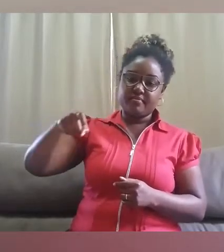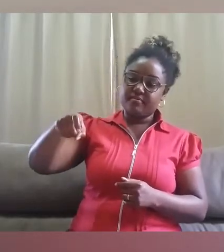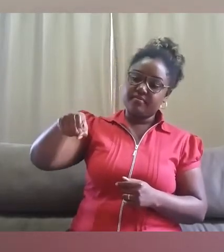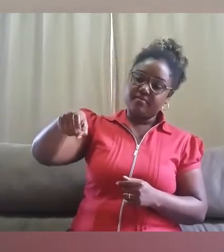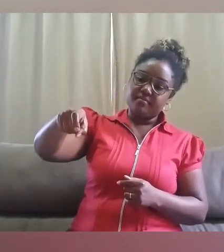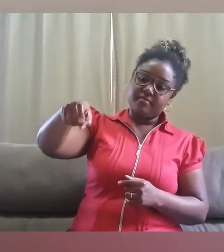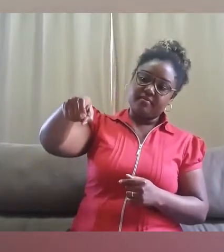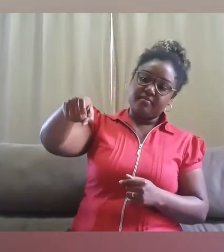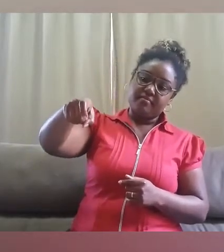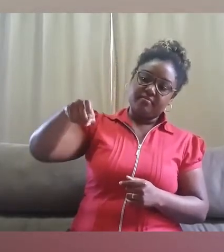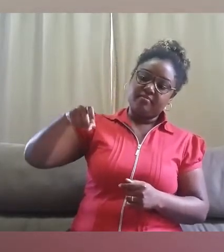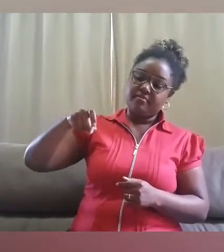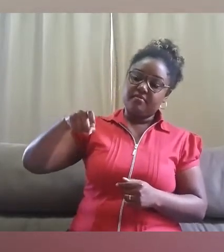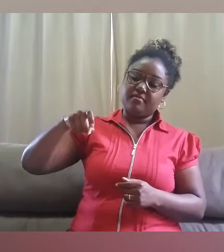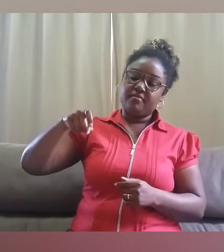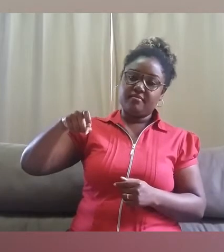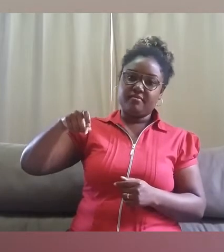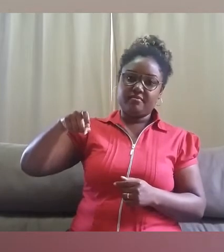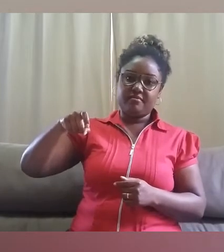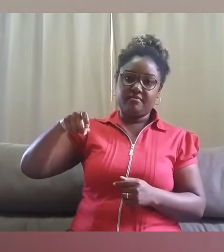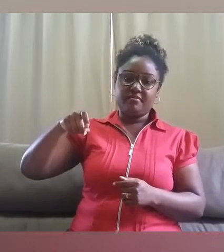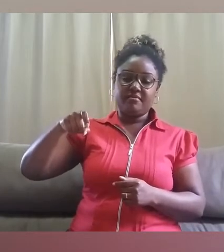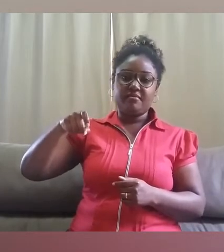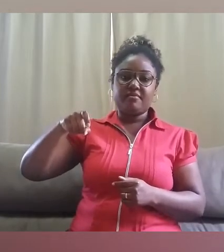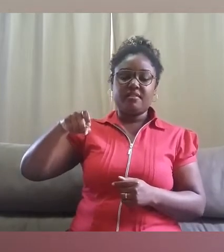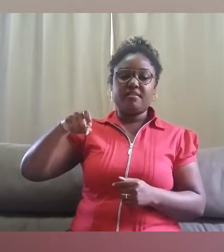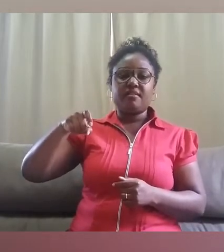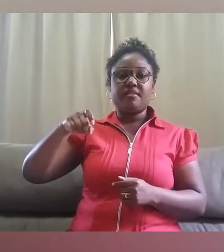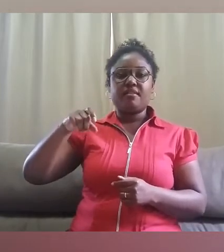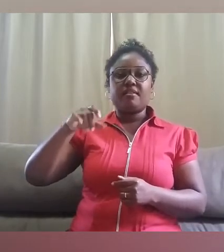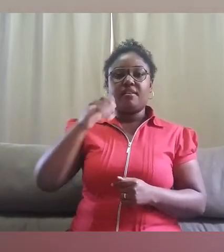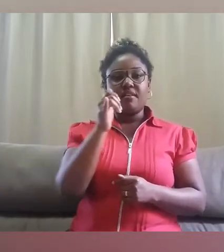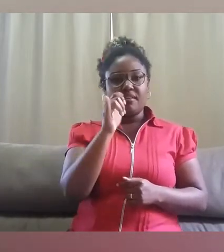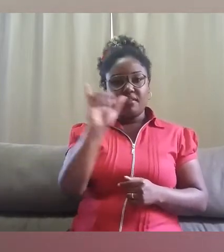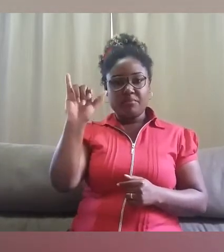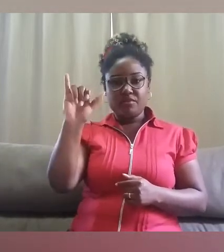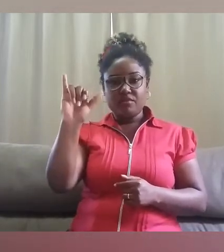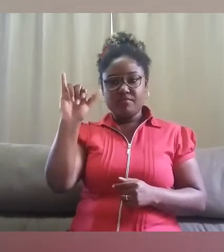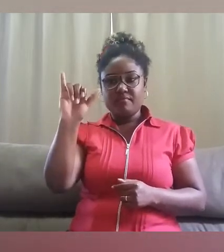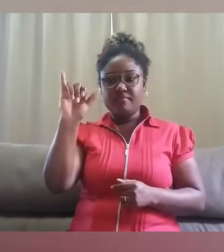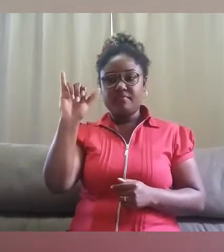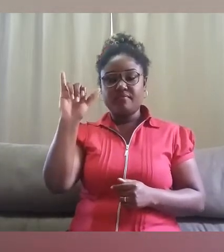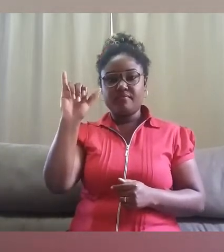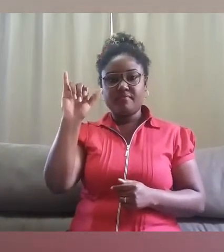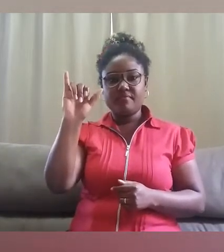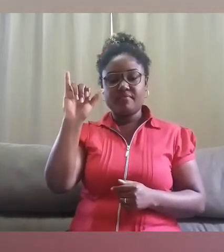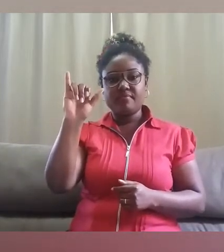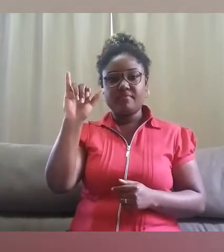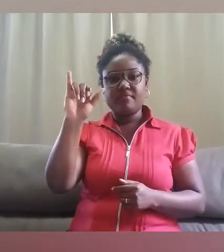Y e